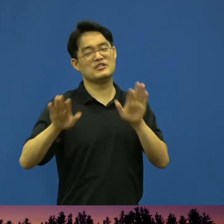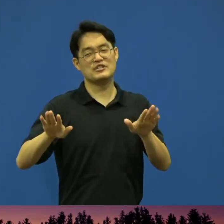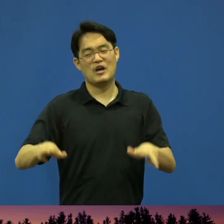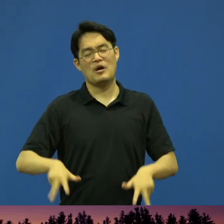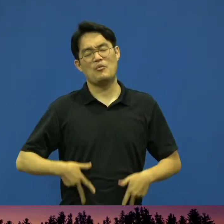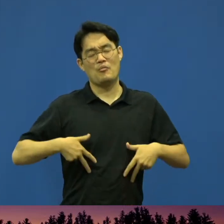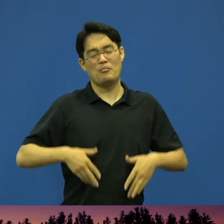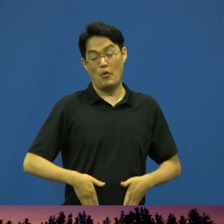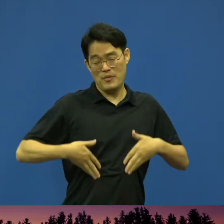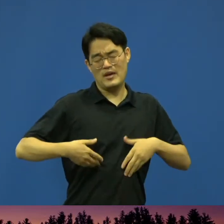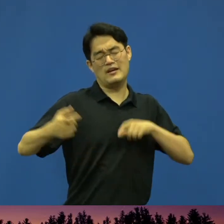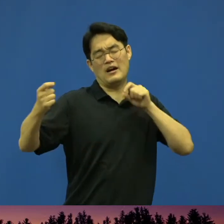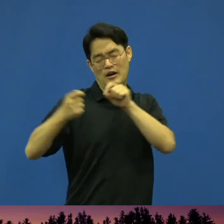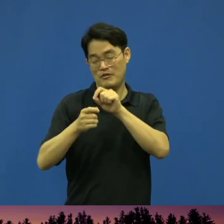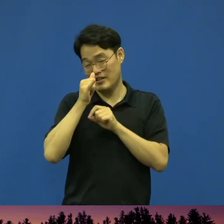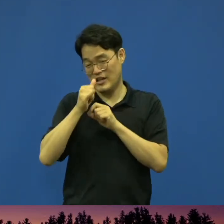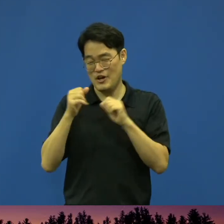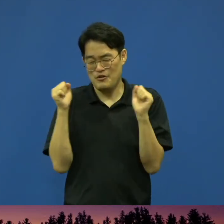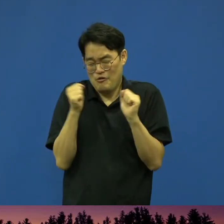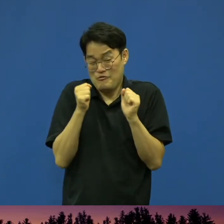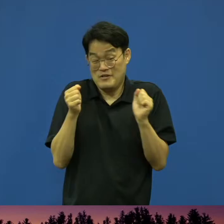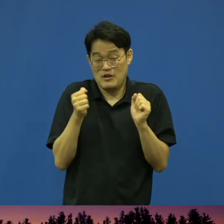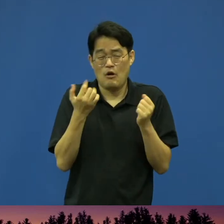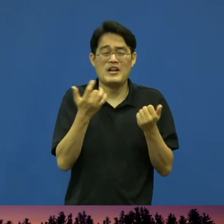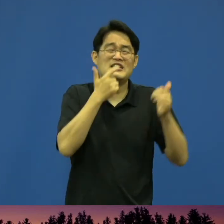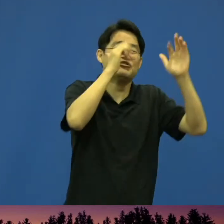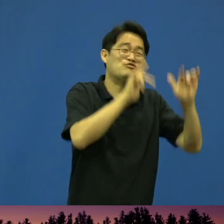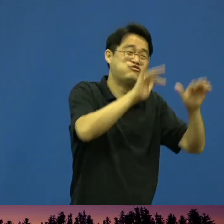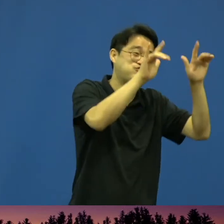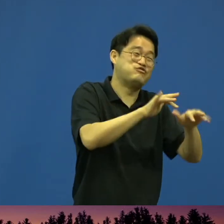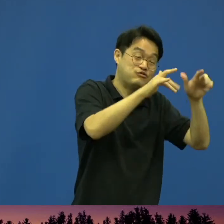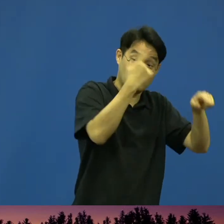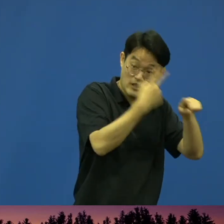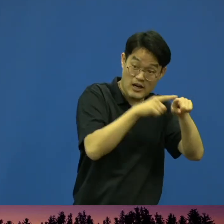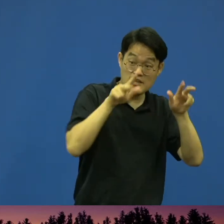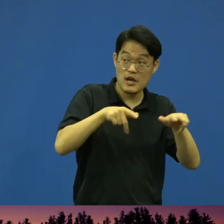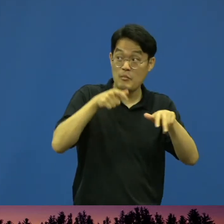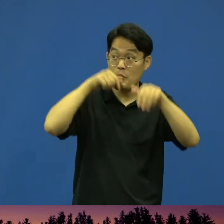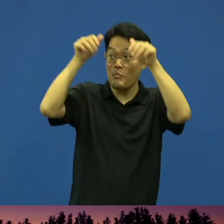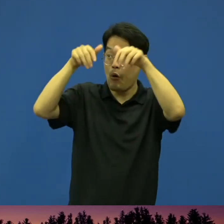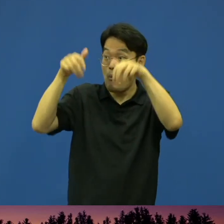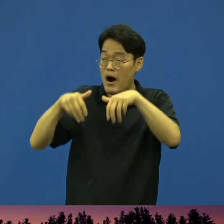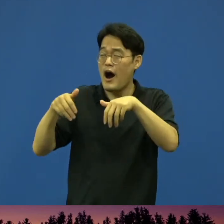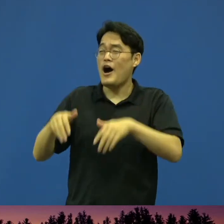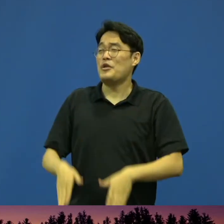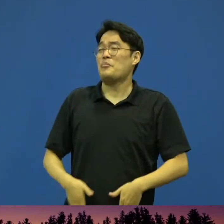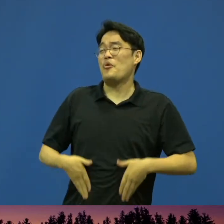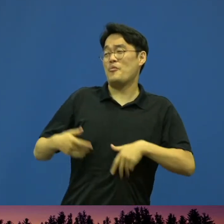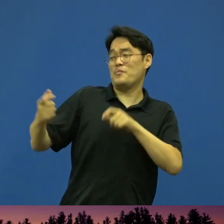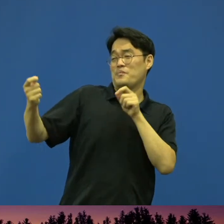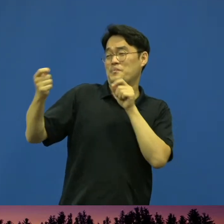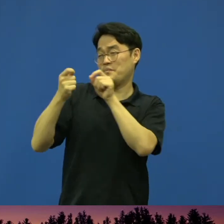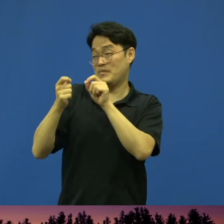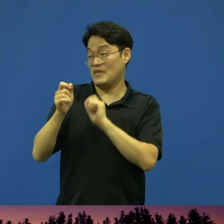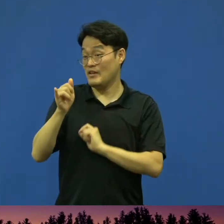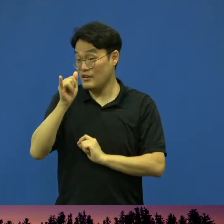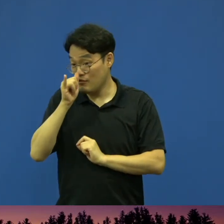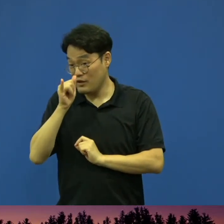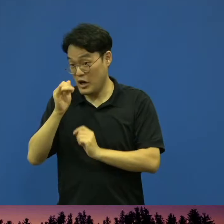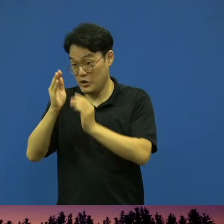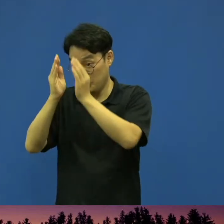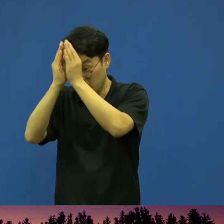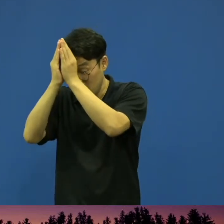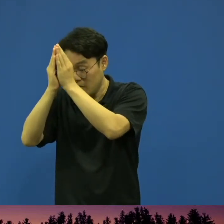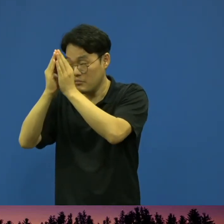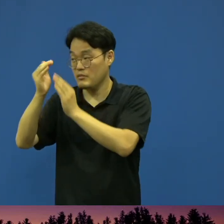오는구나. 겨울의 끝자락에서 내려지는 그 비를 보며 봄비를 생각하며 봄을 맞이하는 그